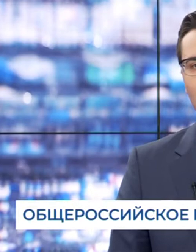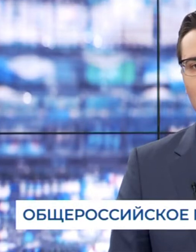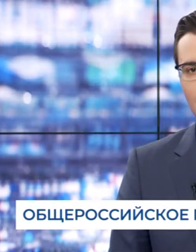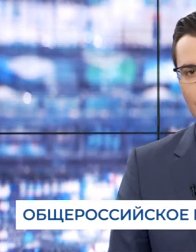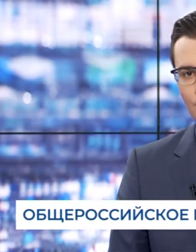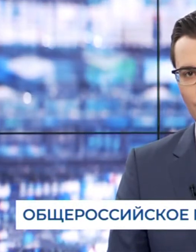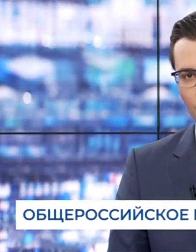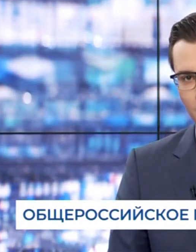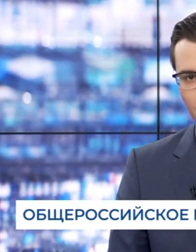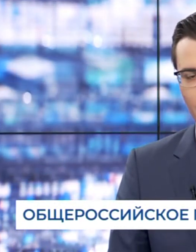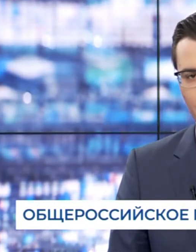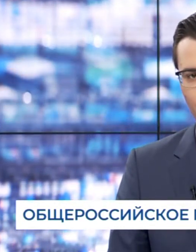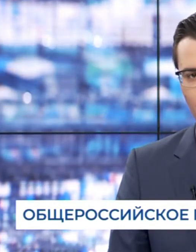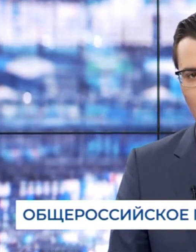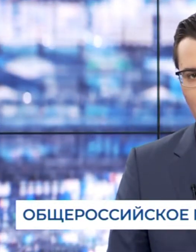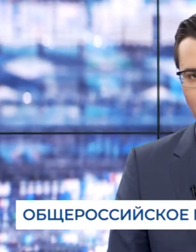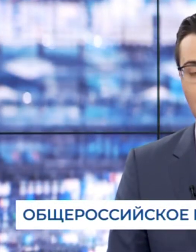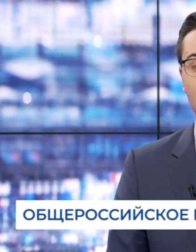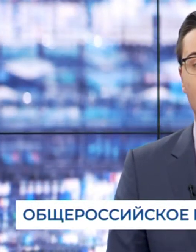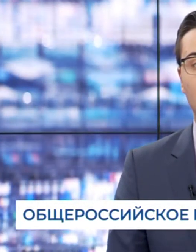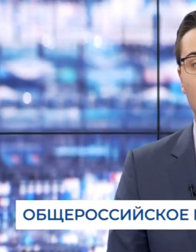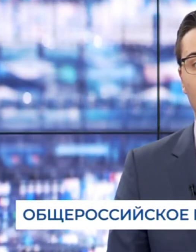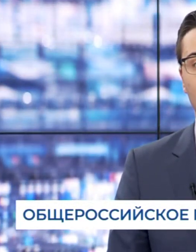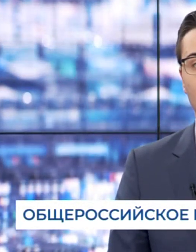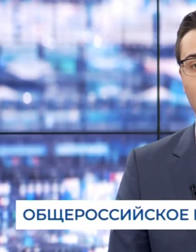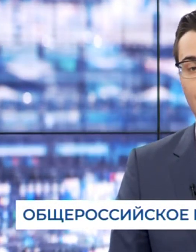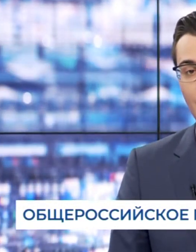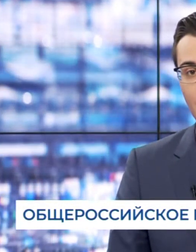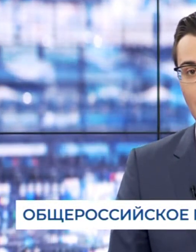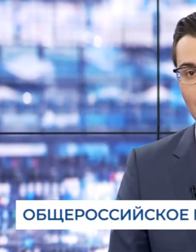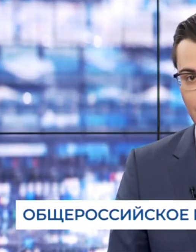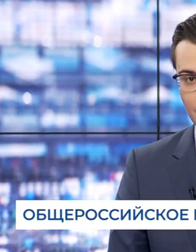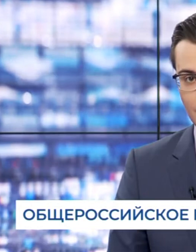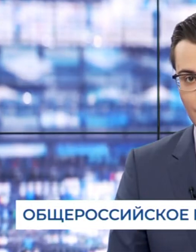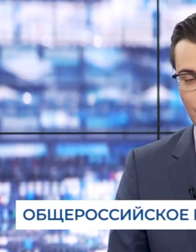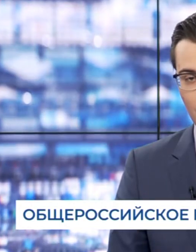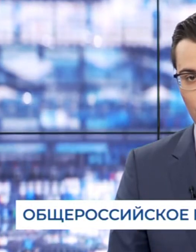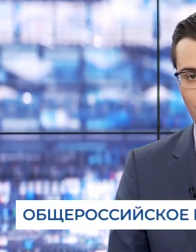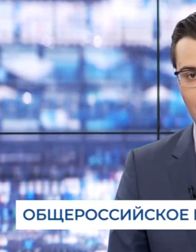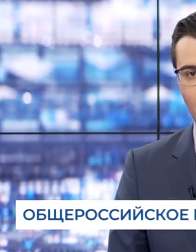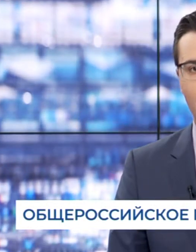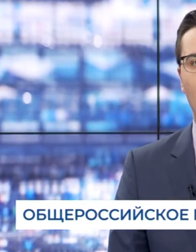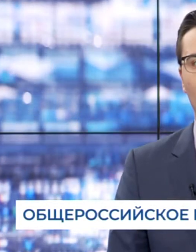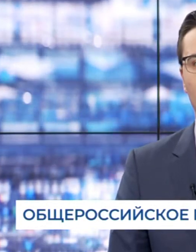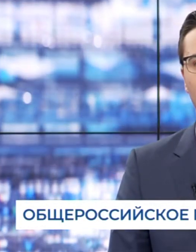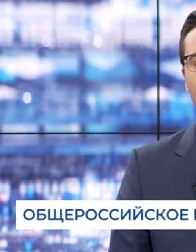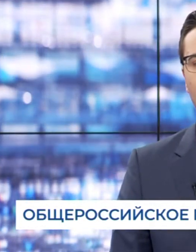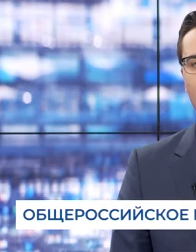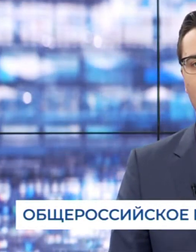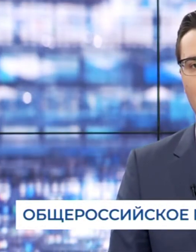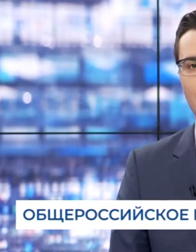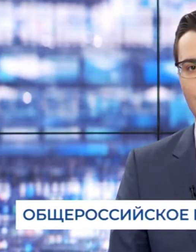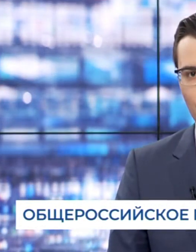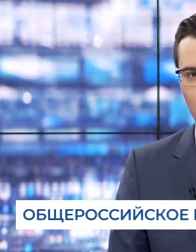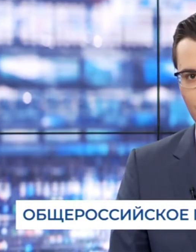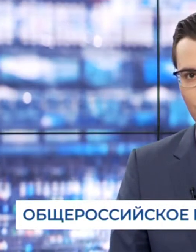избиркома на 10 часов 1 июля председатель избирательной комиссии игорь холин отметил сообщение о нарушениях во время общероссийского